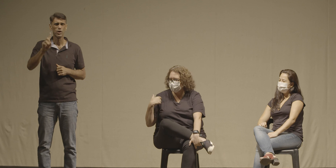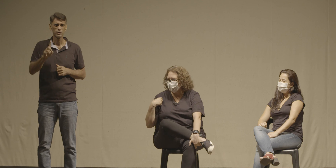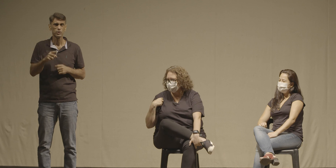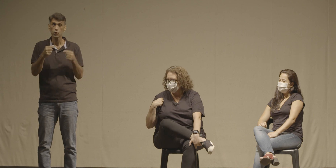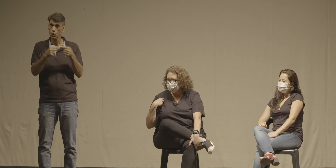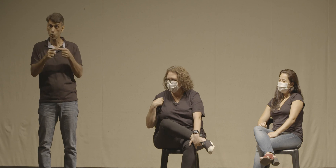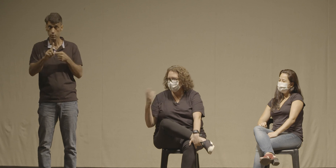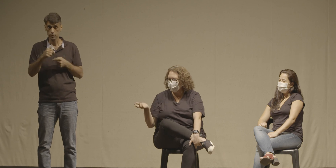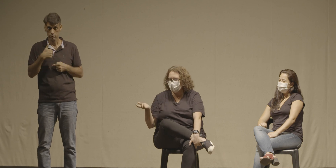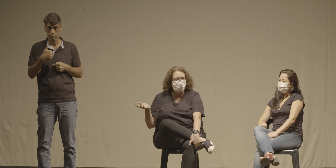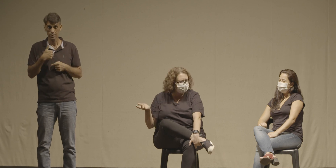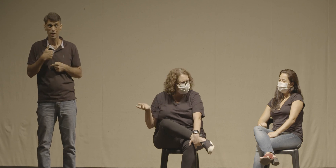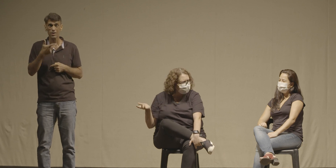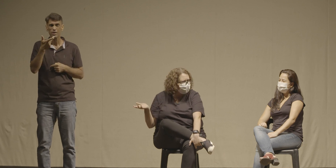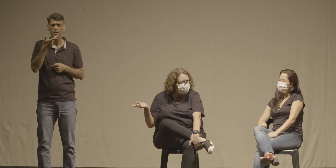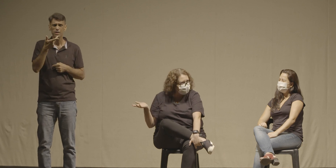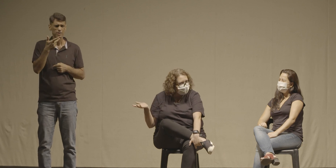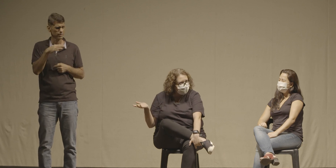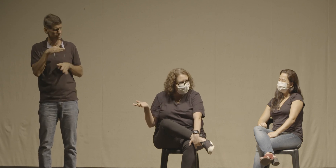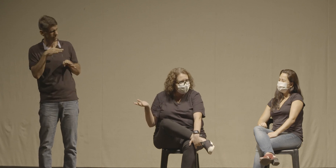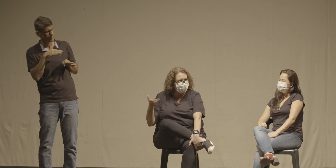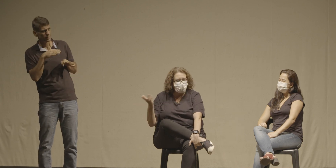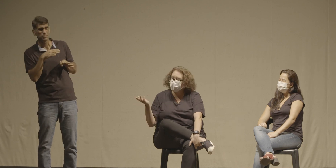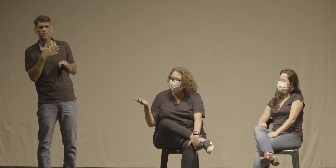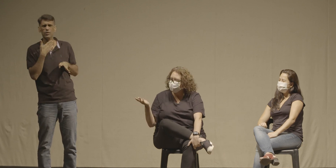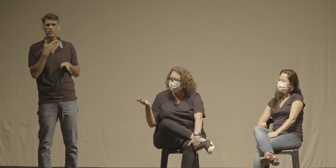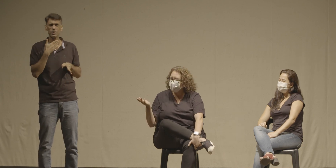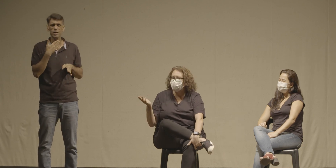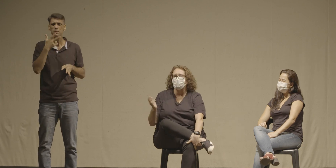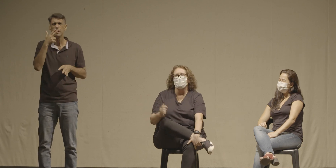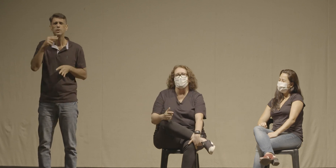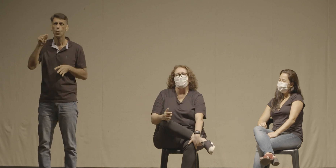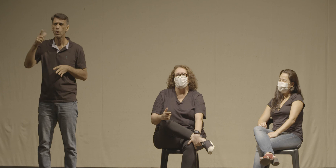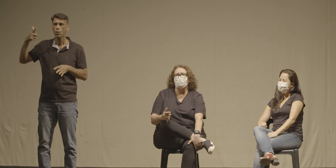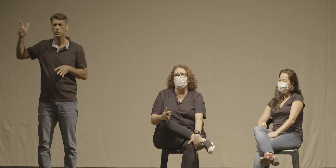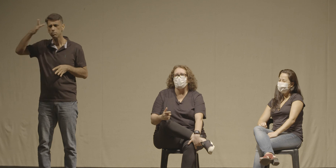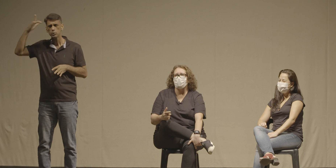combina comigo, que quando eu abro a boca todo mundo fica olhando, tá sendo dublada, né?